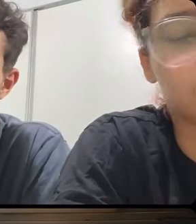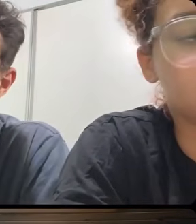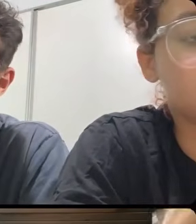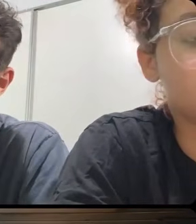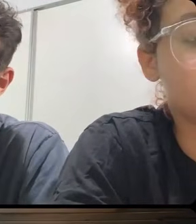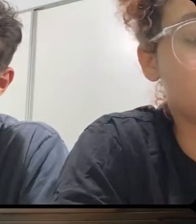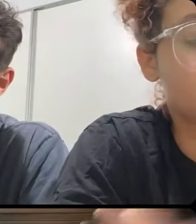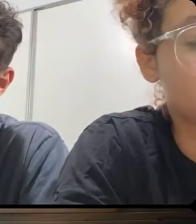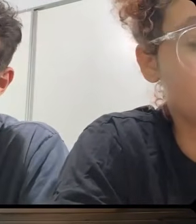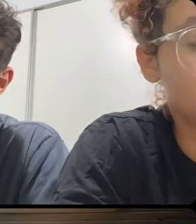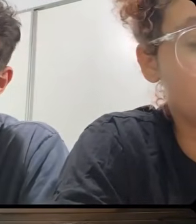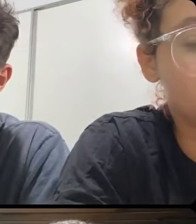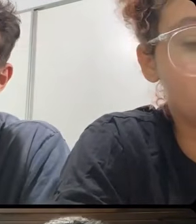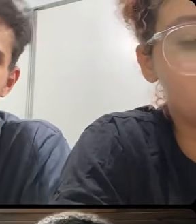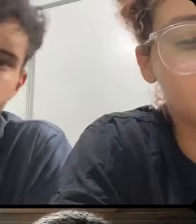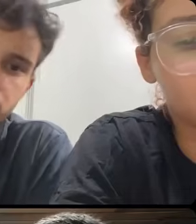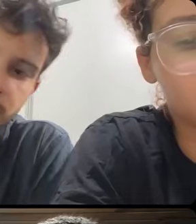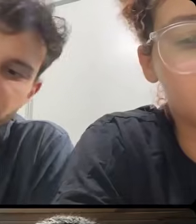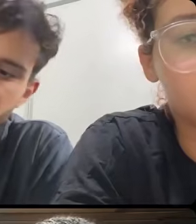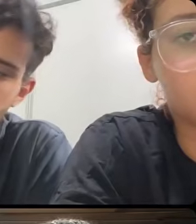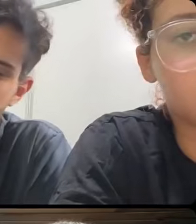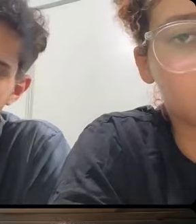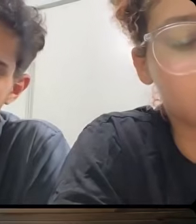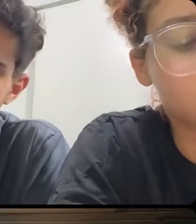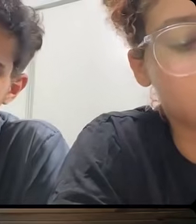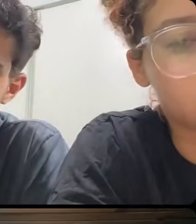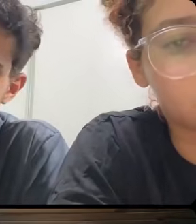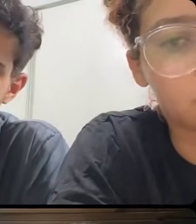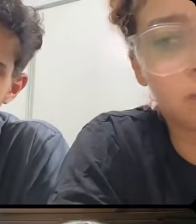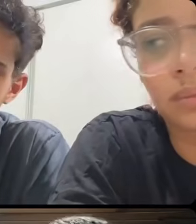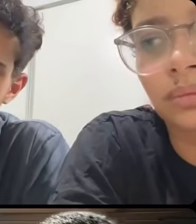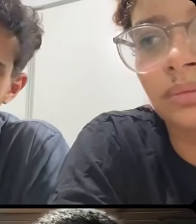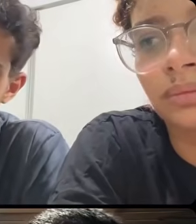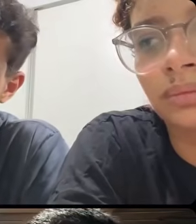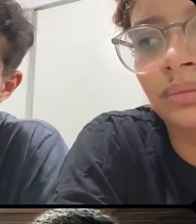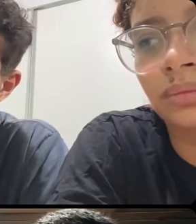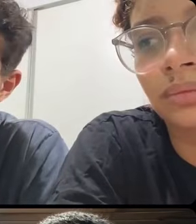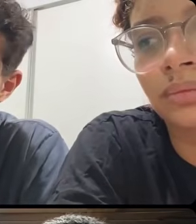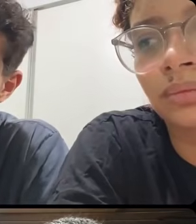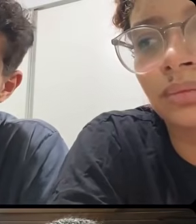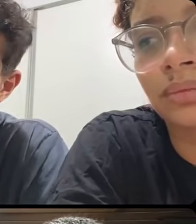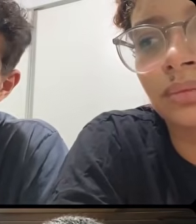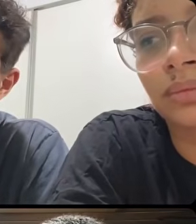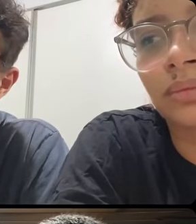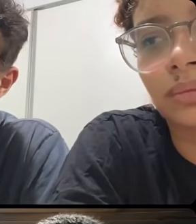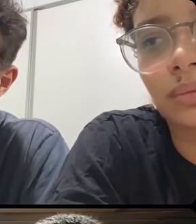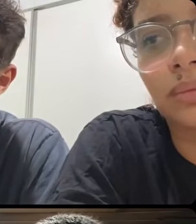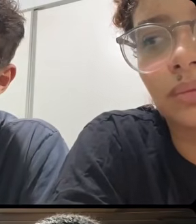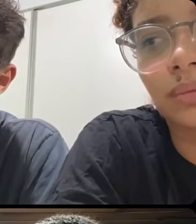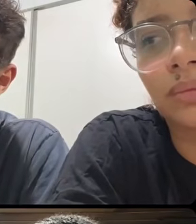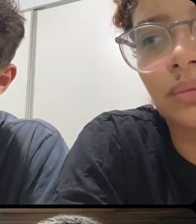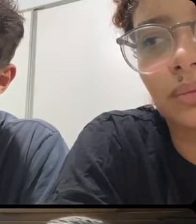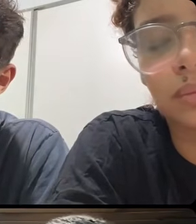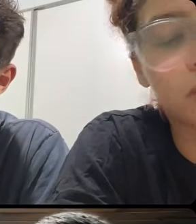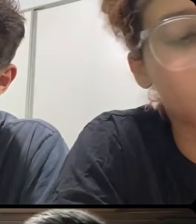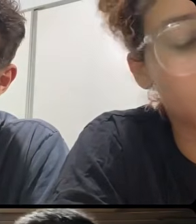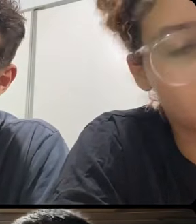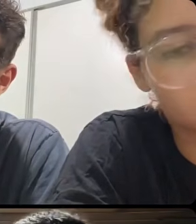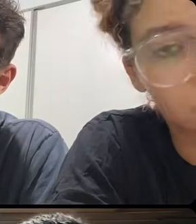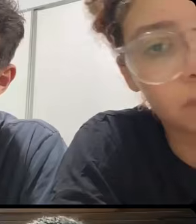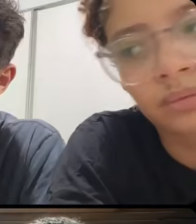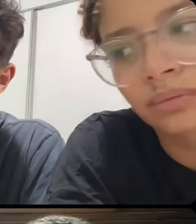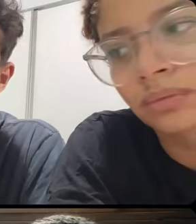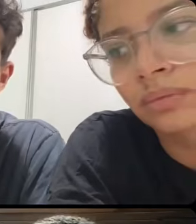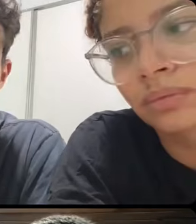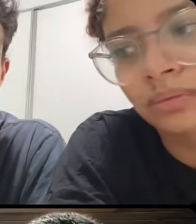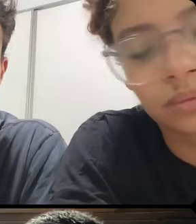não sei, entende? Eu acho que o mais importante é fazer a obra, focar, né? Fazer, servir a Deus e ganhar